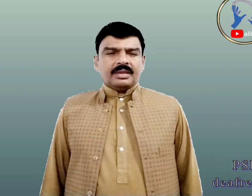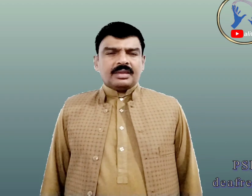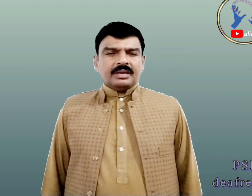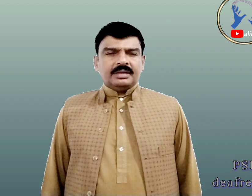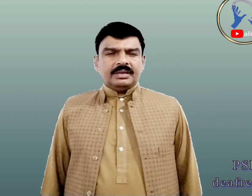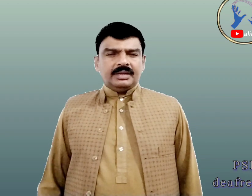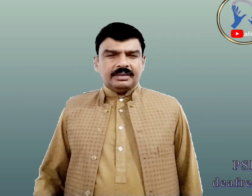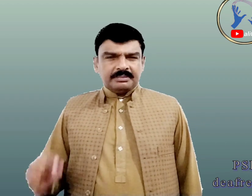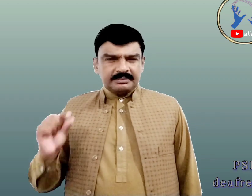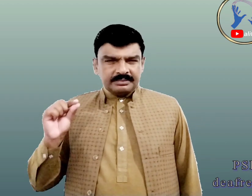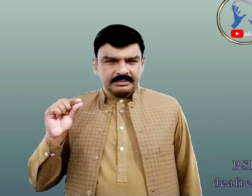टिनी,